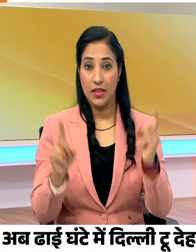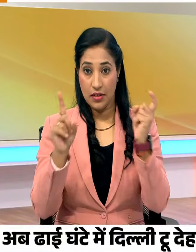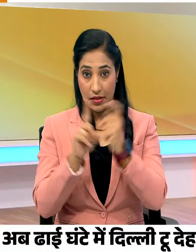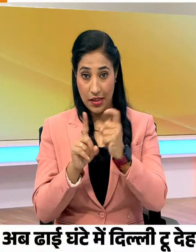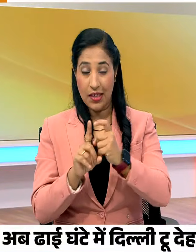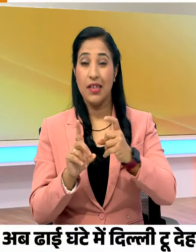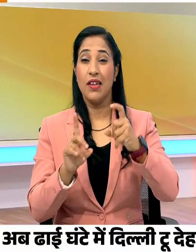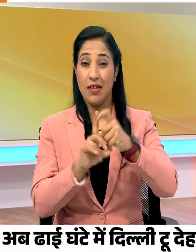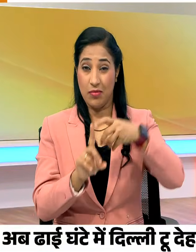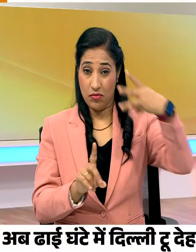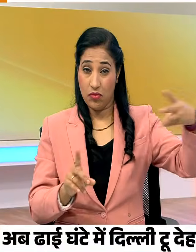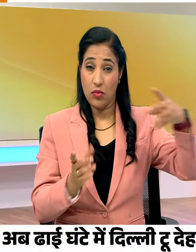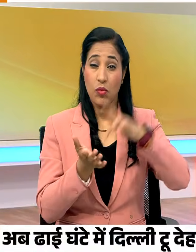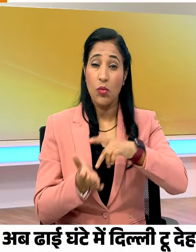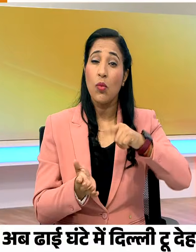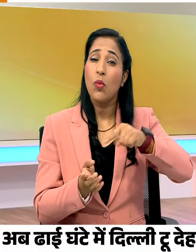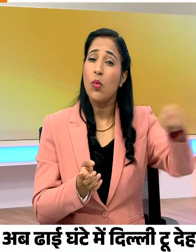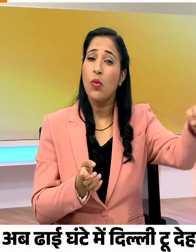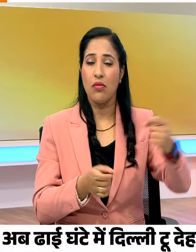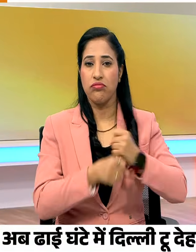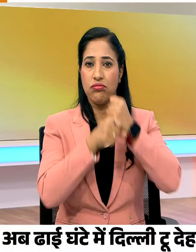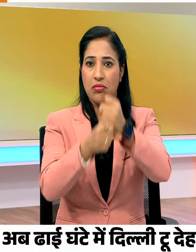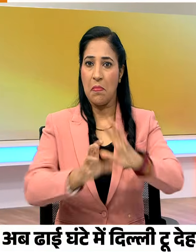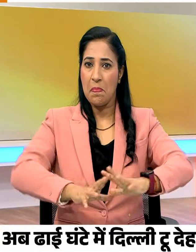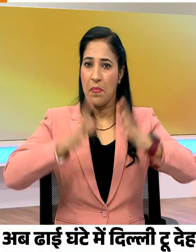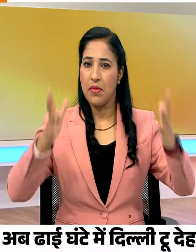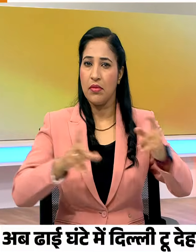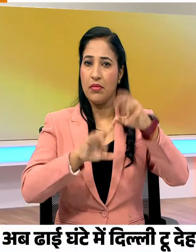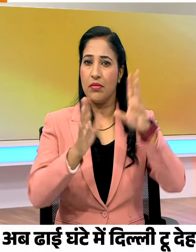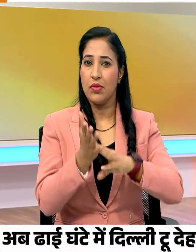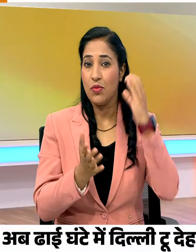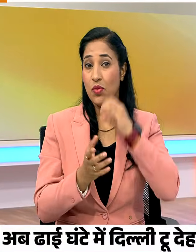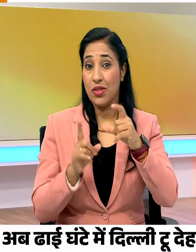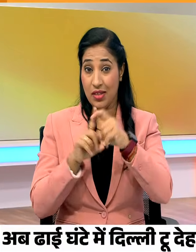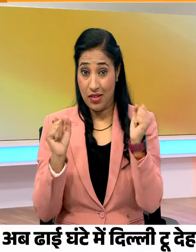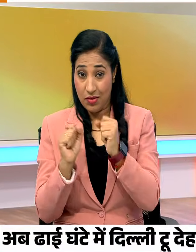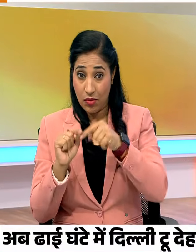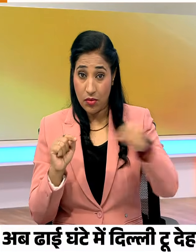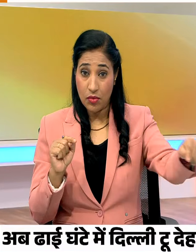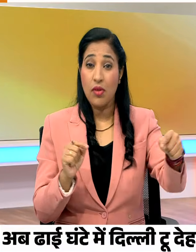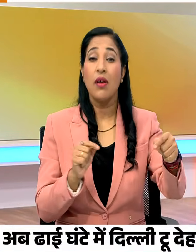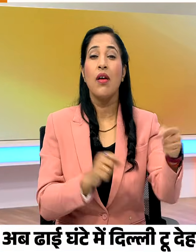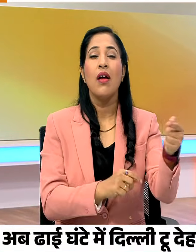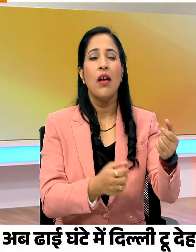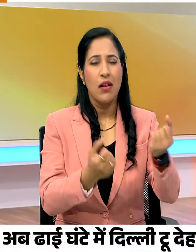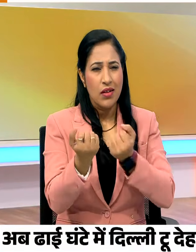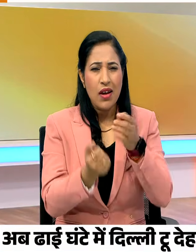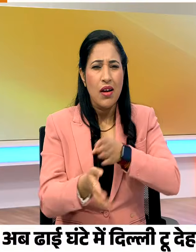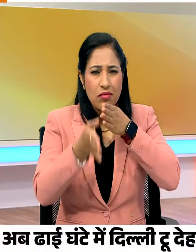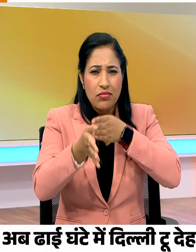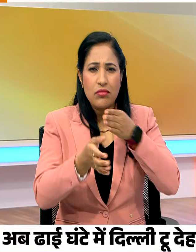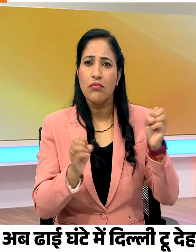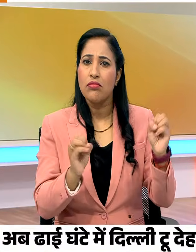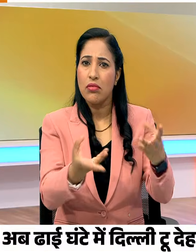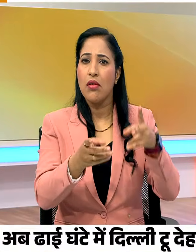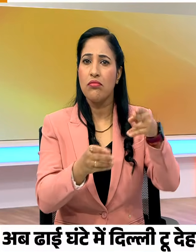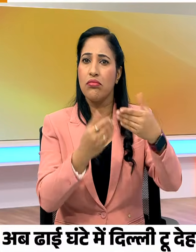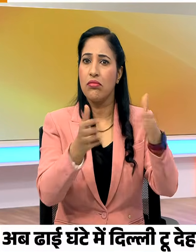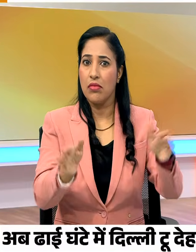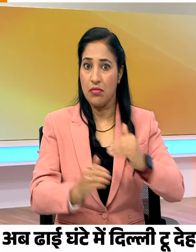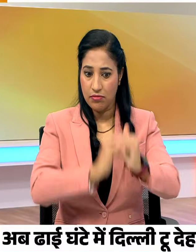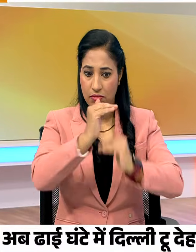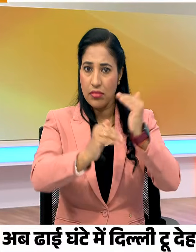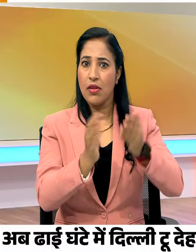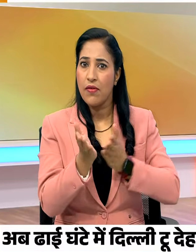दिल्ली उत्तराखंड को इकोनॉमिक कॉरिडोर की बड़ी सौगात, प्रधानमंत्री मोदी ने देहरादून से किया एक्सप्रेस का उद्घाटन। कहा, विकास के रास्ते आगे बढ़ रहा